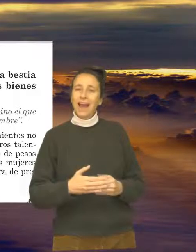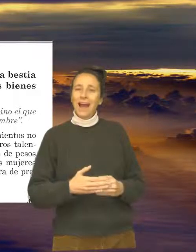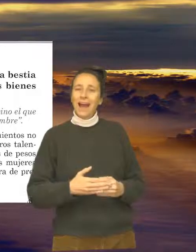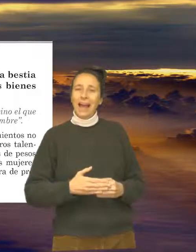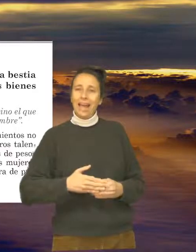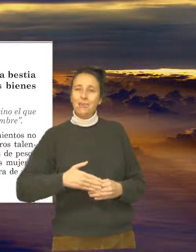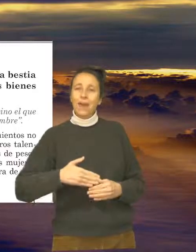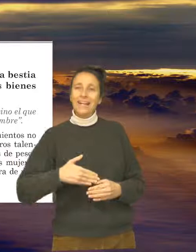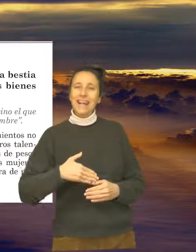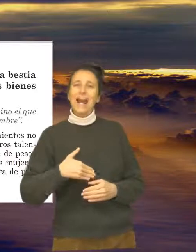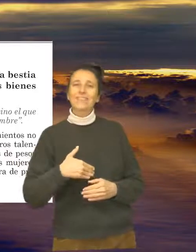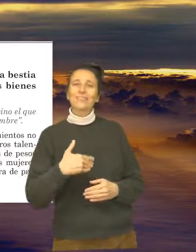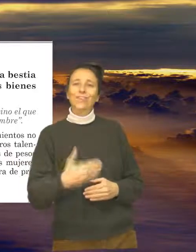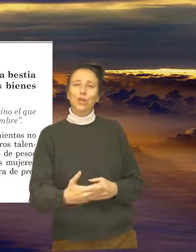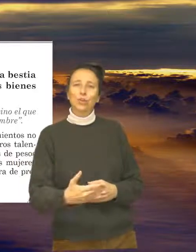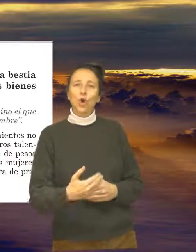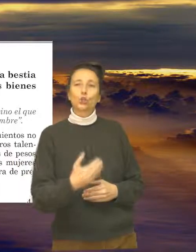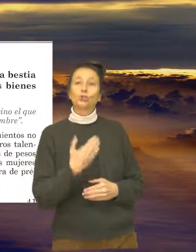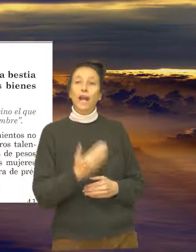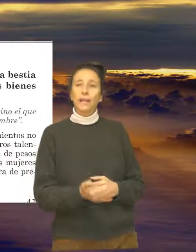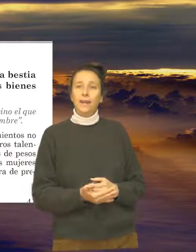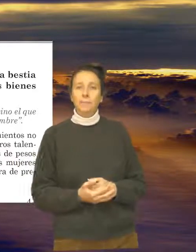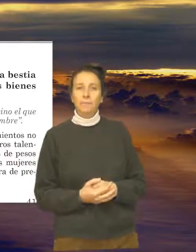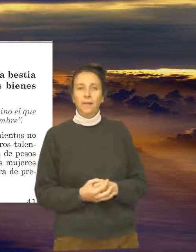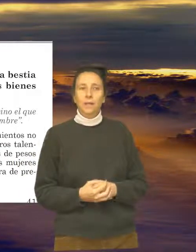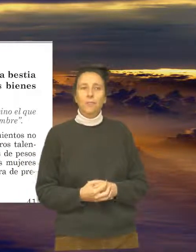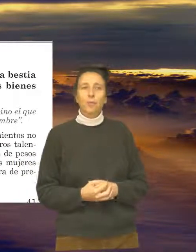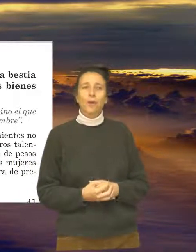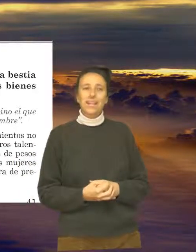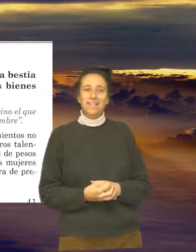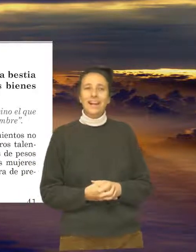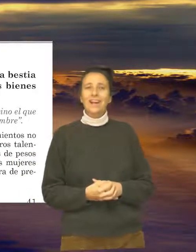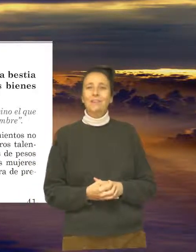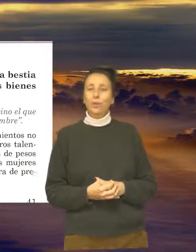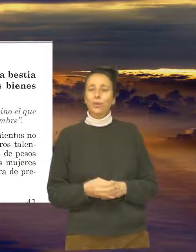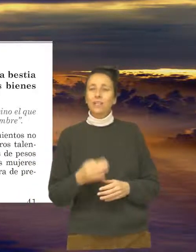obviamente hay una reacción contraria,